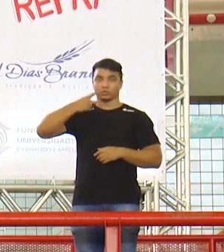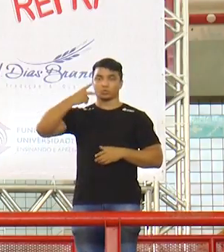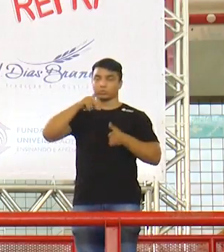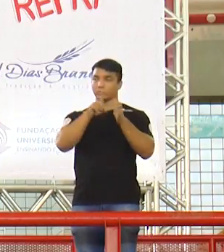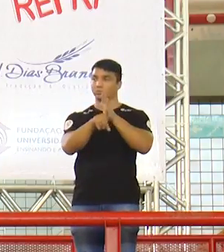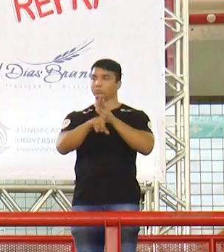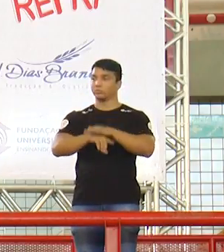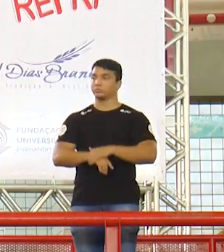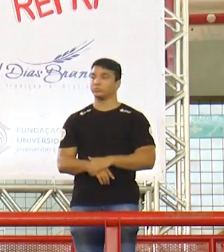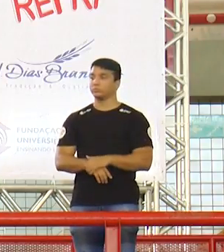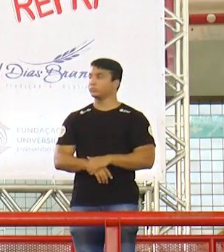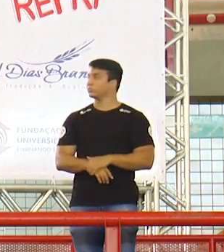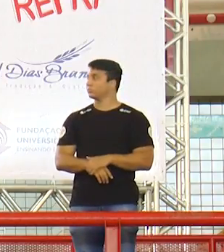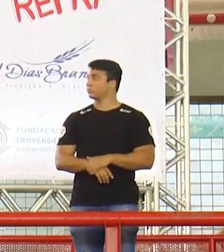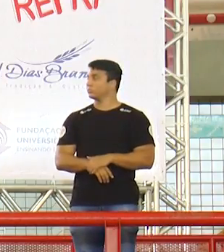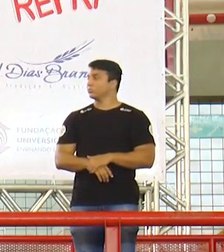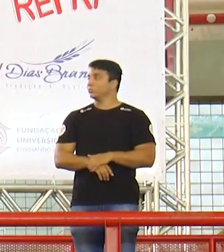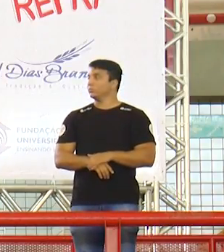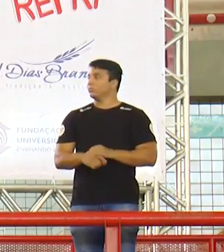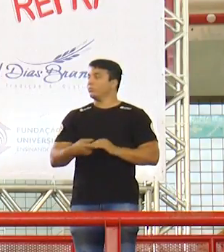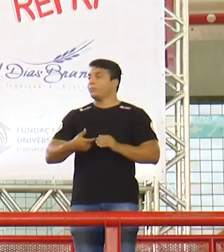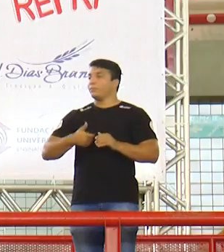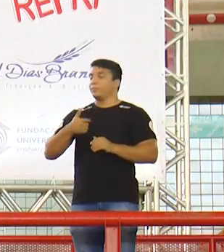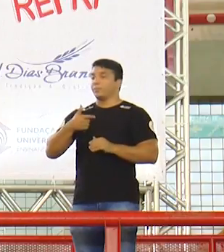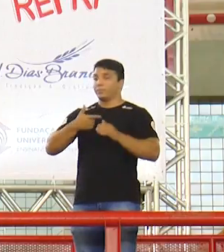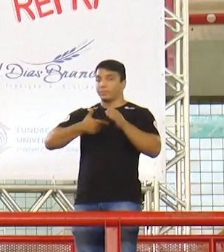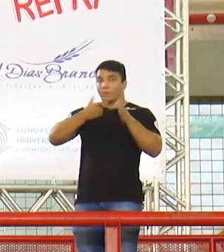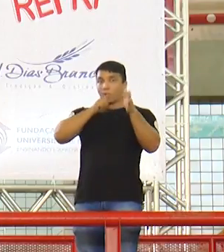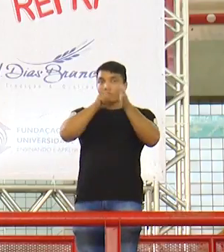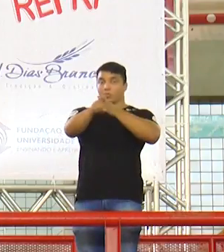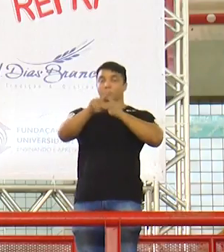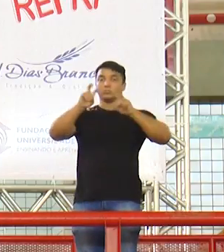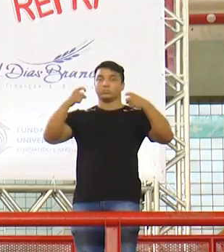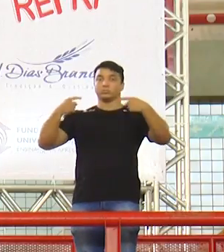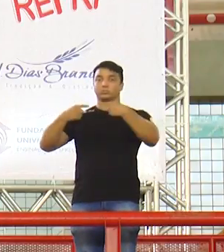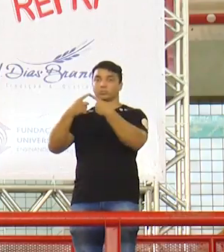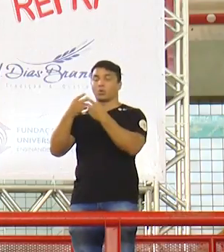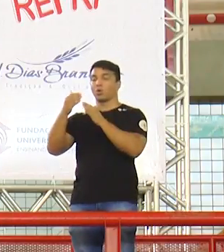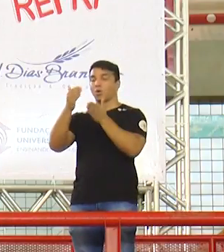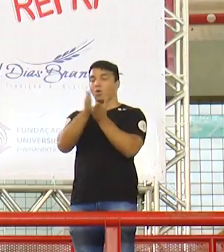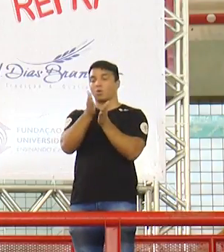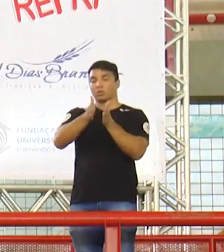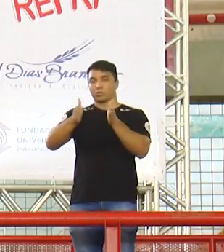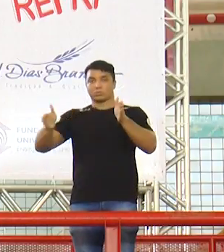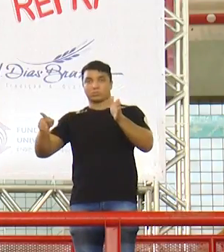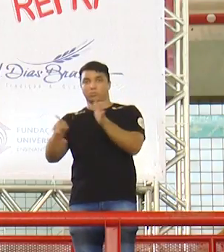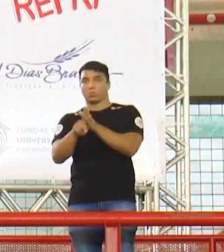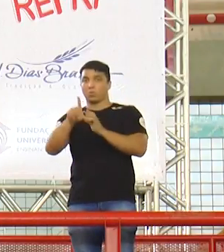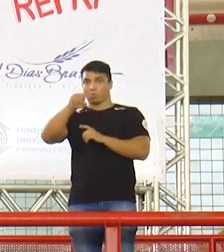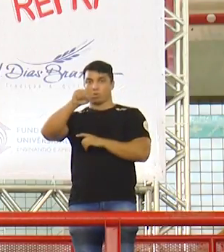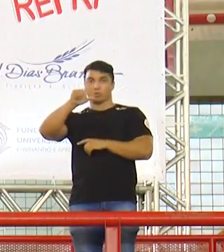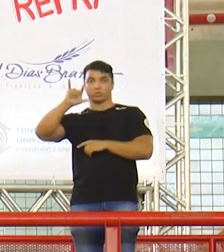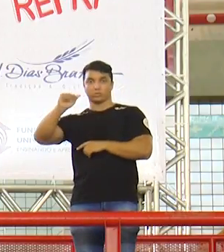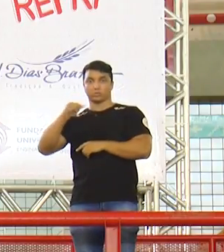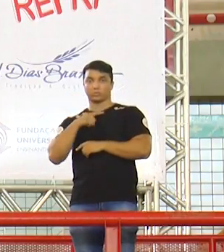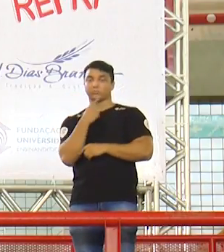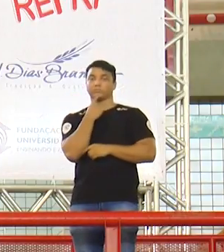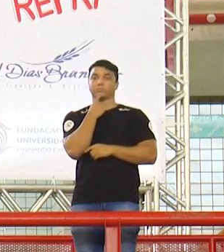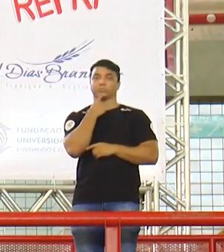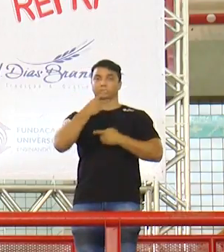material. A segunda questão que está de acordo com a ordenação lógica logo após a